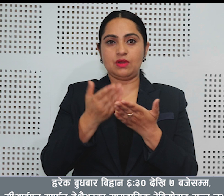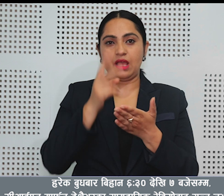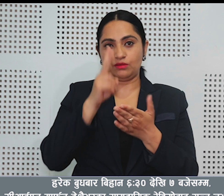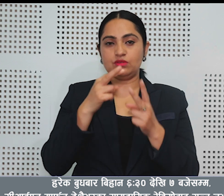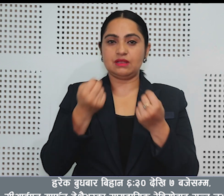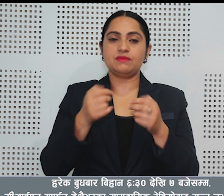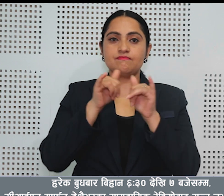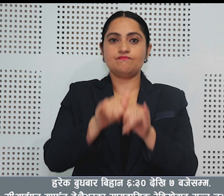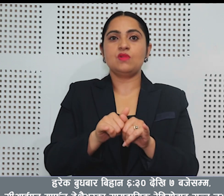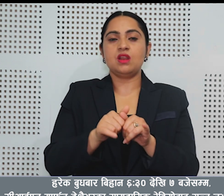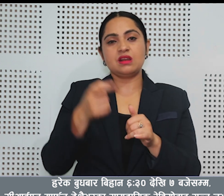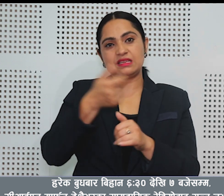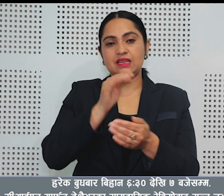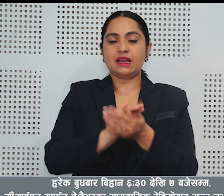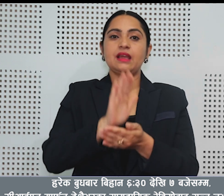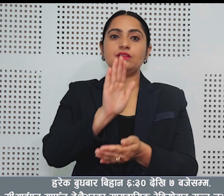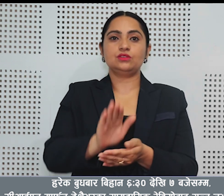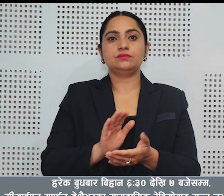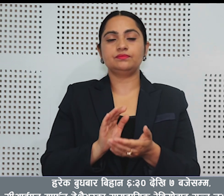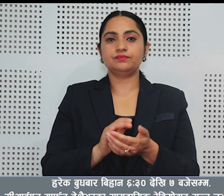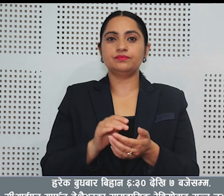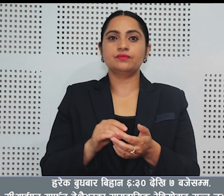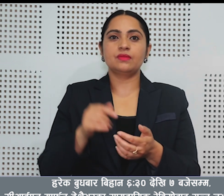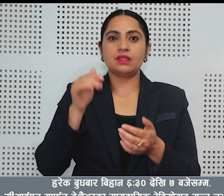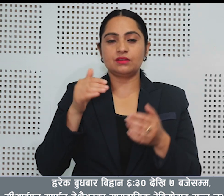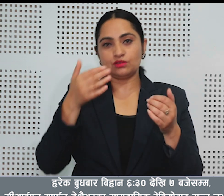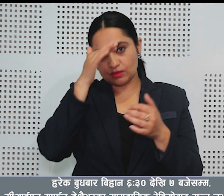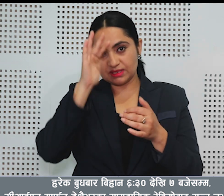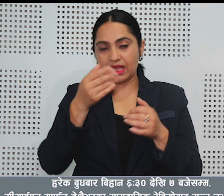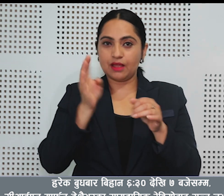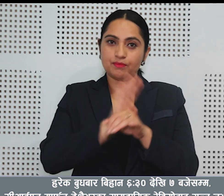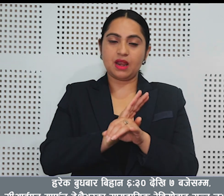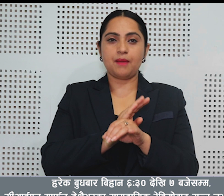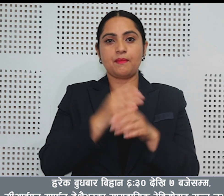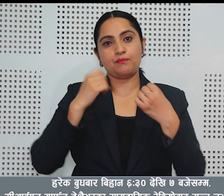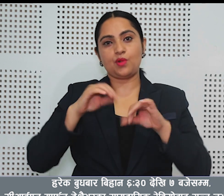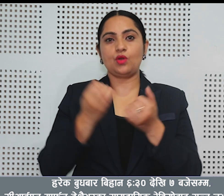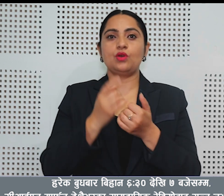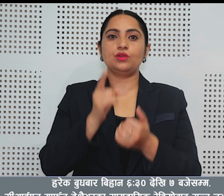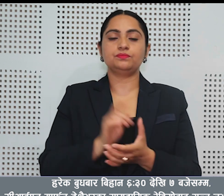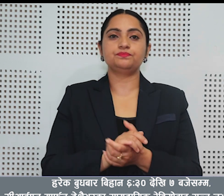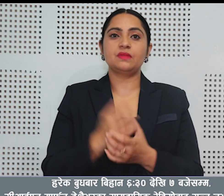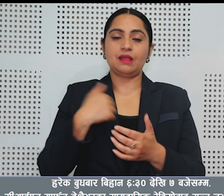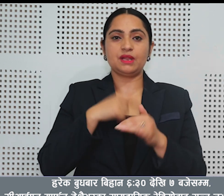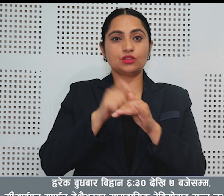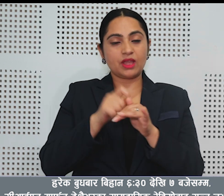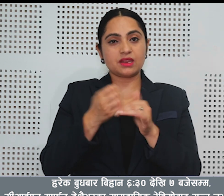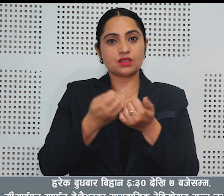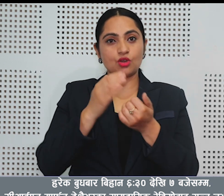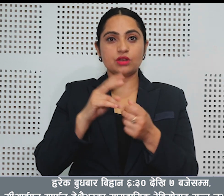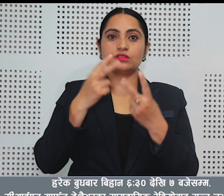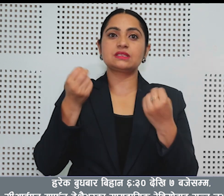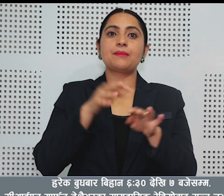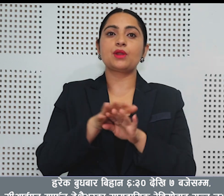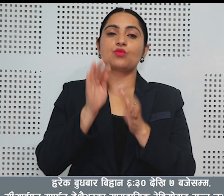त्यो सामानहरू चाहिँ हामीले चाहिँ खरिद गरिराखेका छौँ, स्टकमा छ। तर आएको खण्डमा हामीले त्यो परिचालन गर्छौँ। हामीले तयारी त अब गरिरहेकै छौँ होइन।